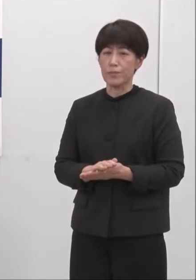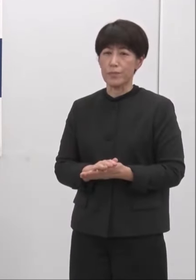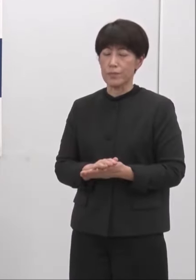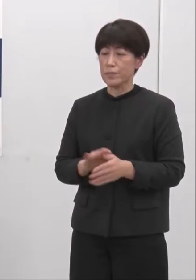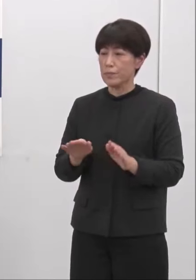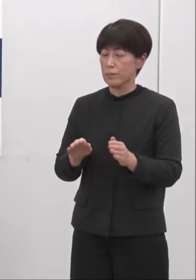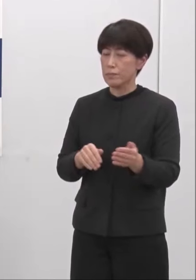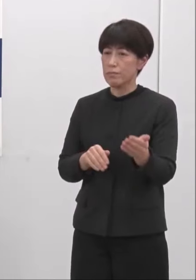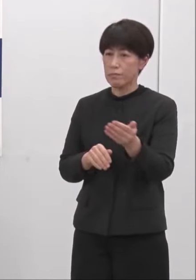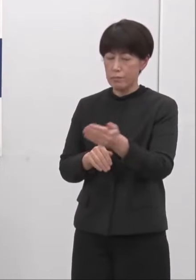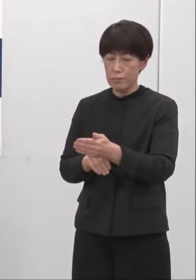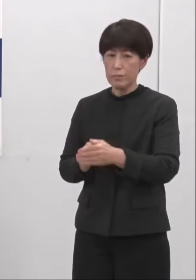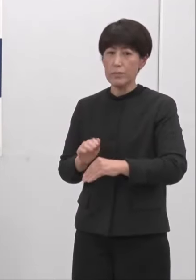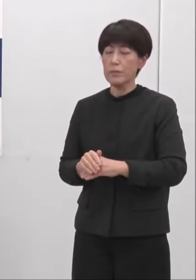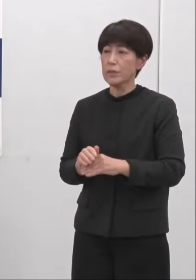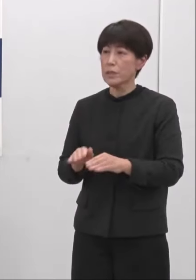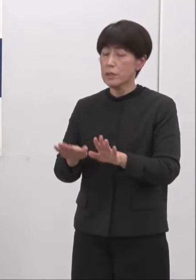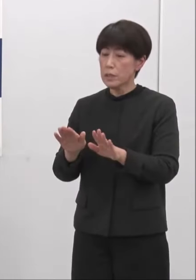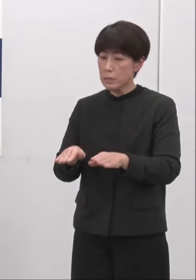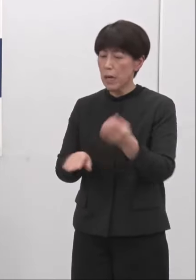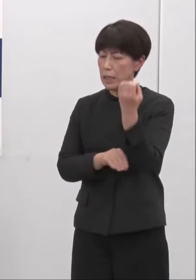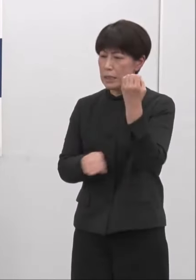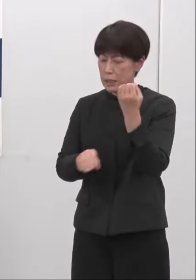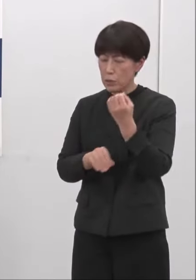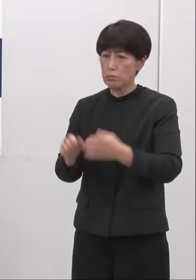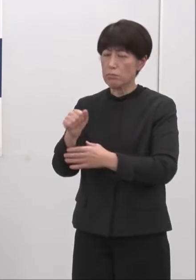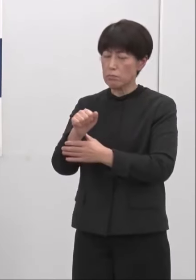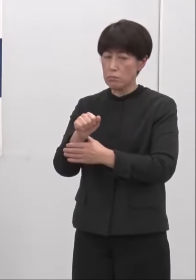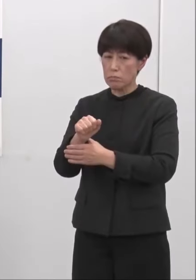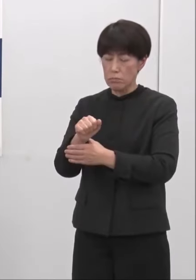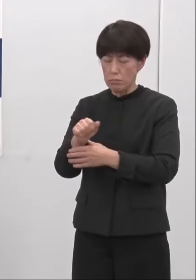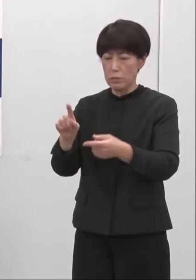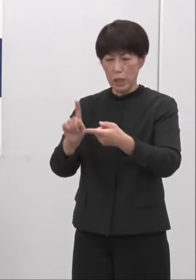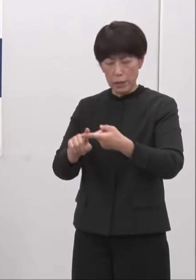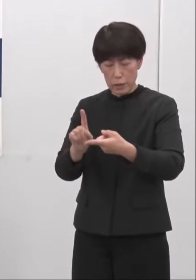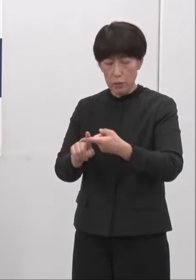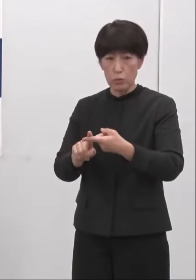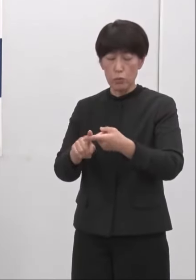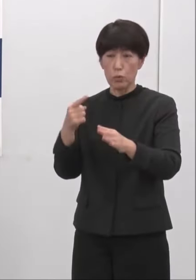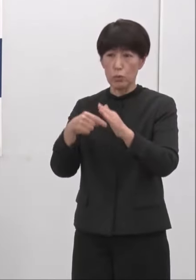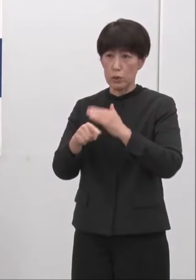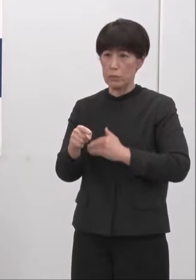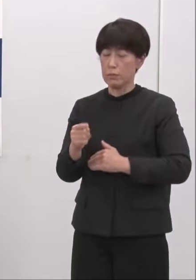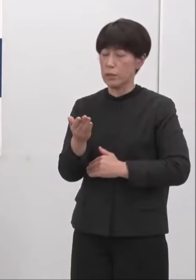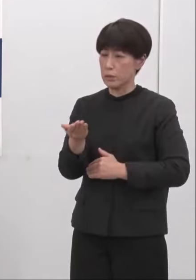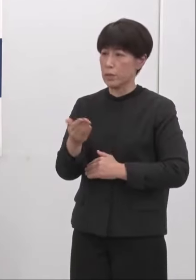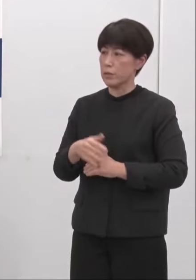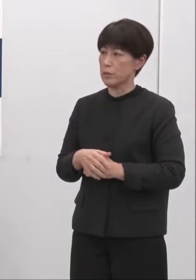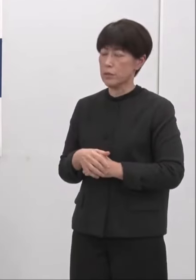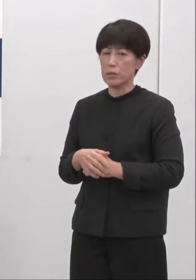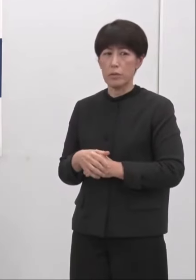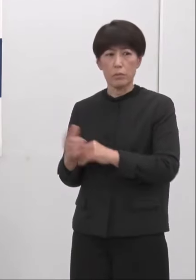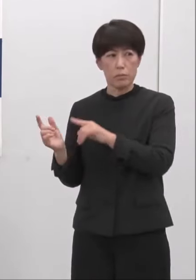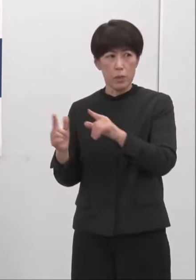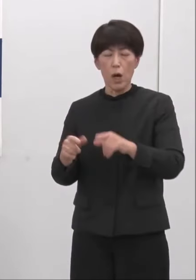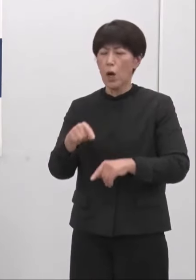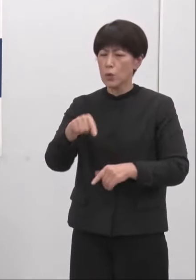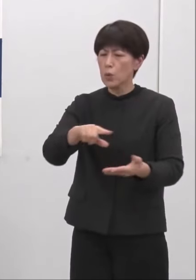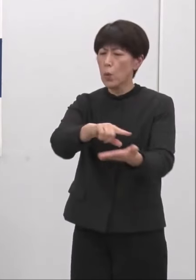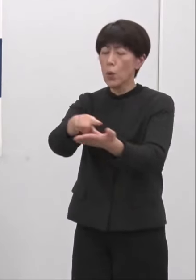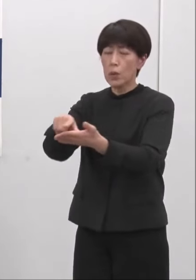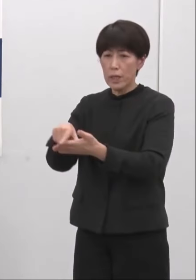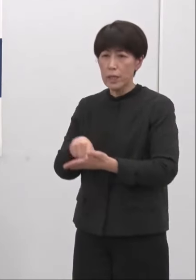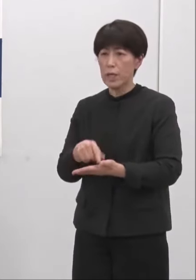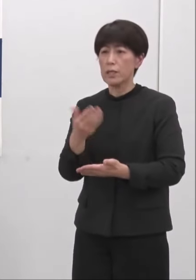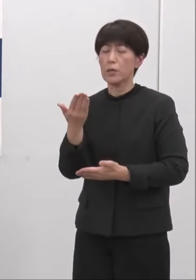今現在基準を満たしているって考えていいんですよね、その大阪ヘルスケアパビリオンについ て。どのエリアのどの部分というのは一度ご確認ください。ただ